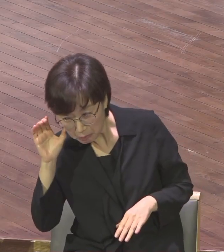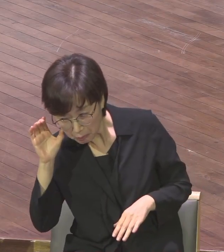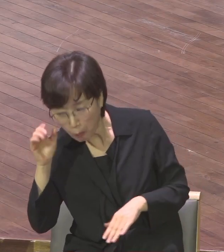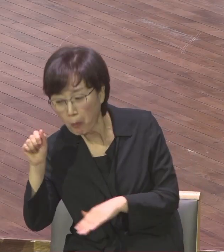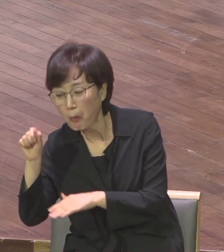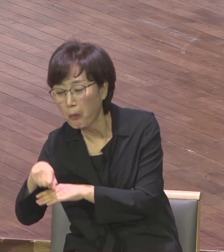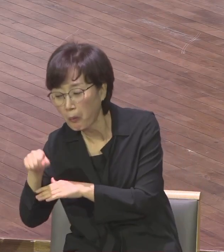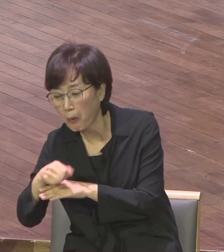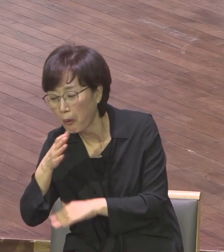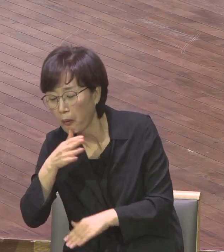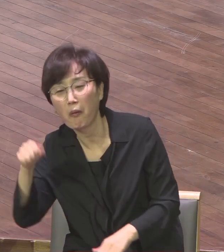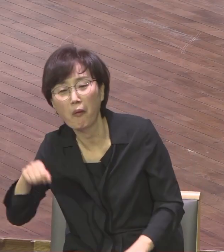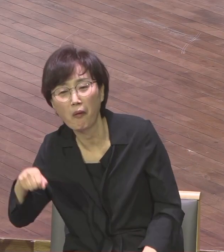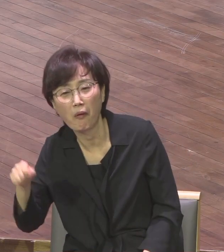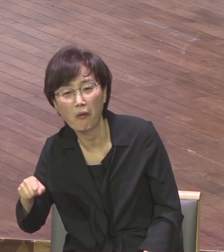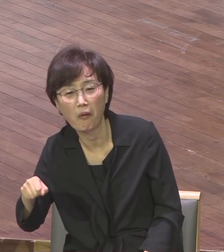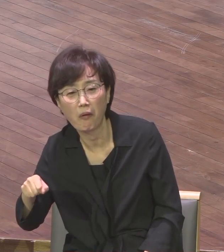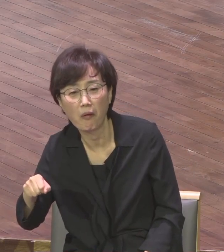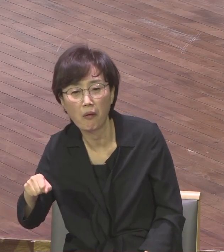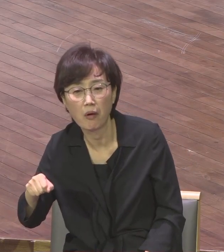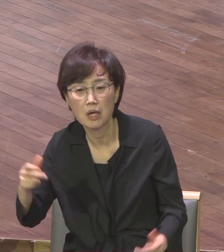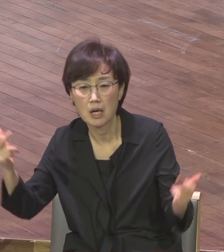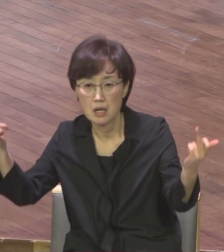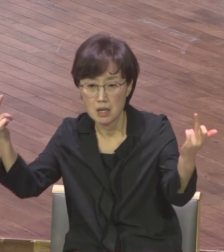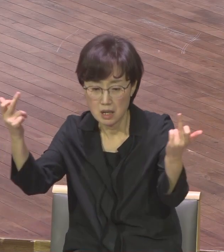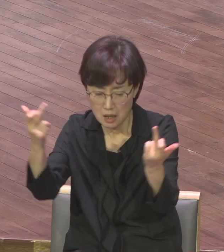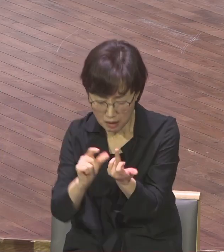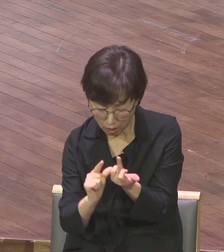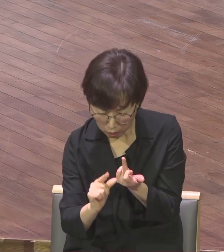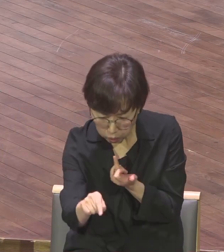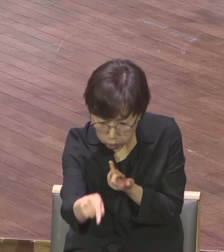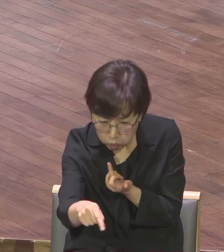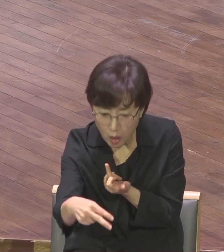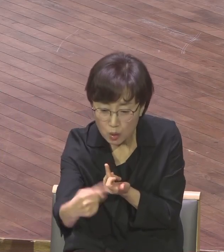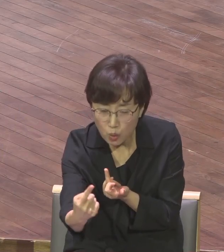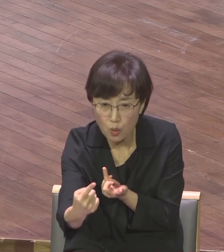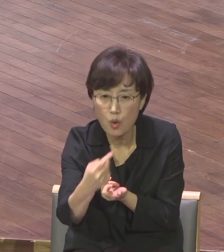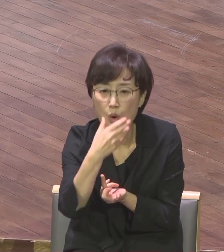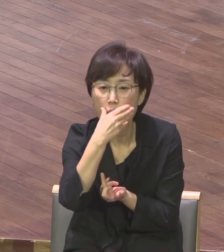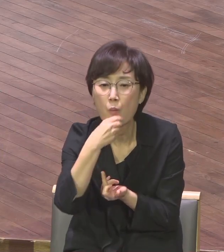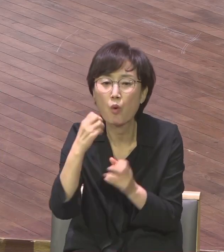이렇게 해서 산골짜기에도 복음을 전거했다.